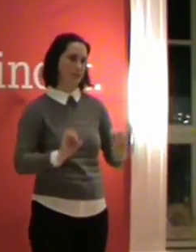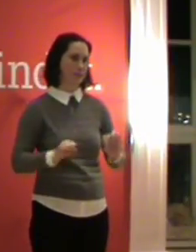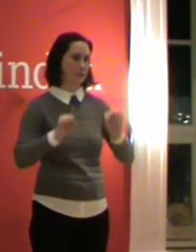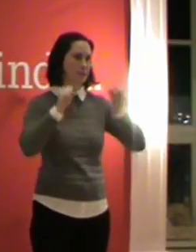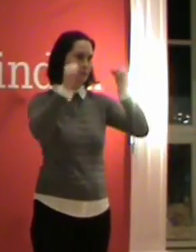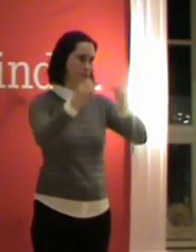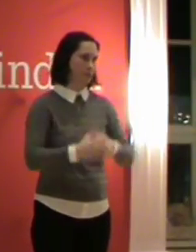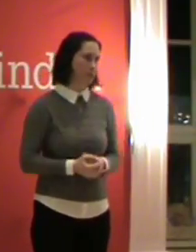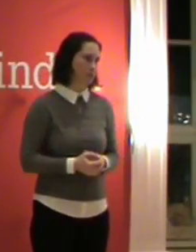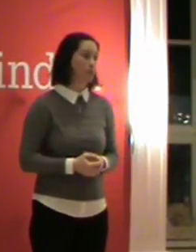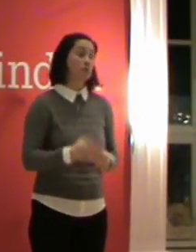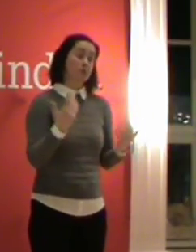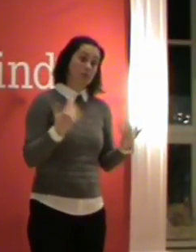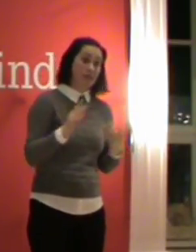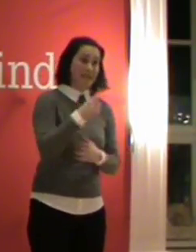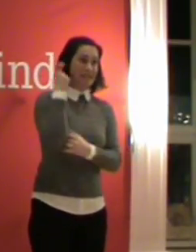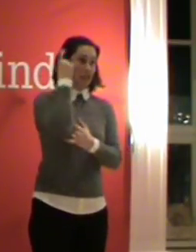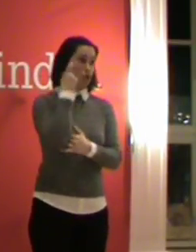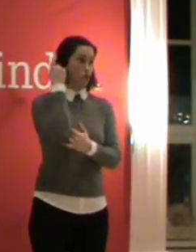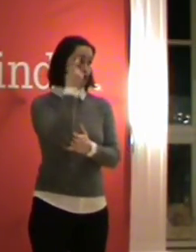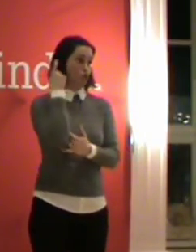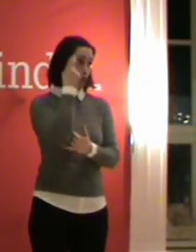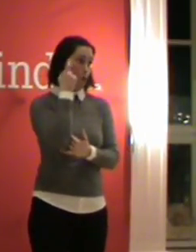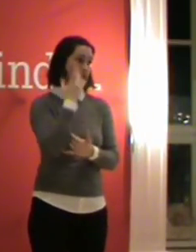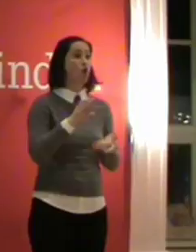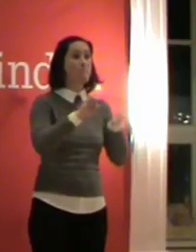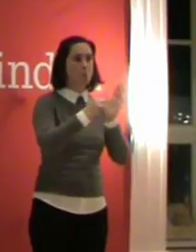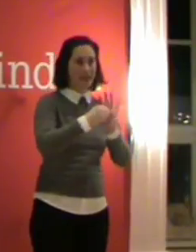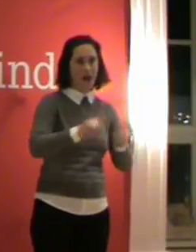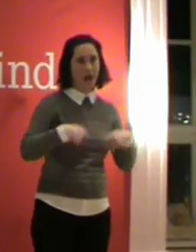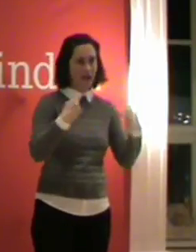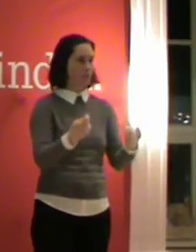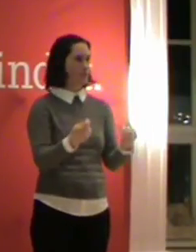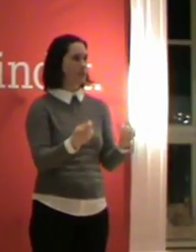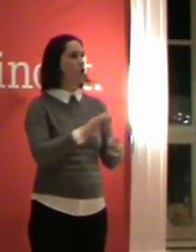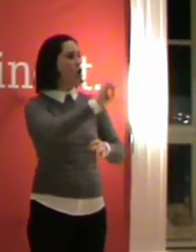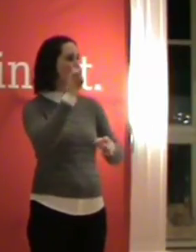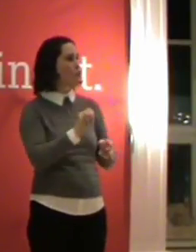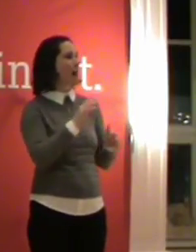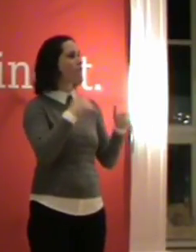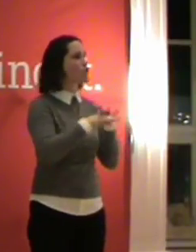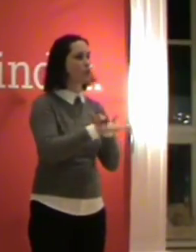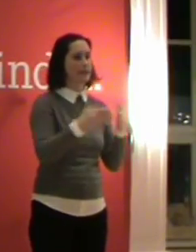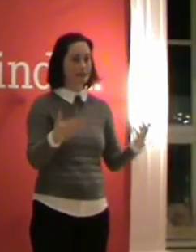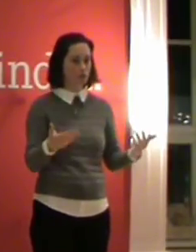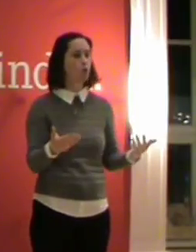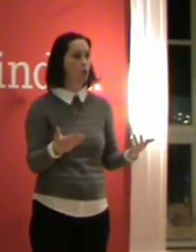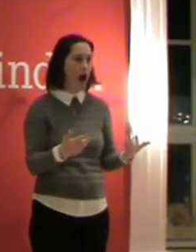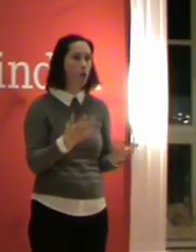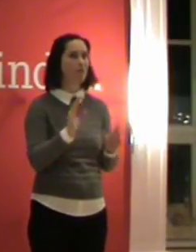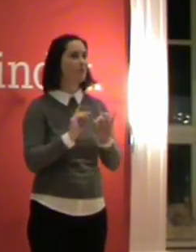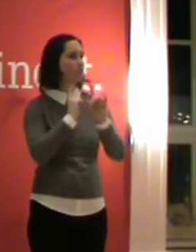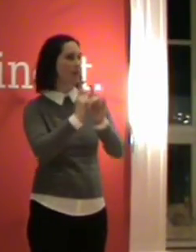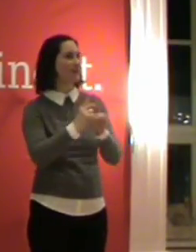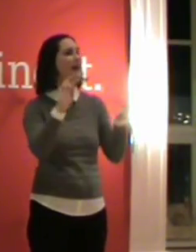Das alles stimmt mich höchst sorgenvoll. Und auch das ist Ergebnis von Politik. Dass die Situation bei den Flüchtlingen in Europa so ist, hat auch mit der Politik